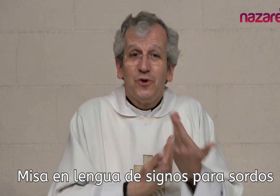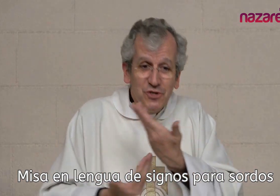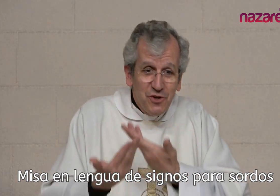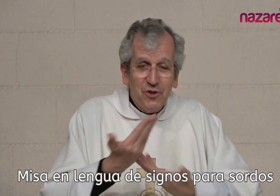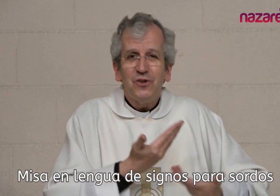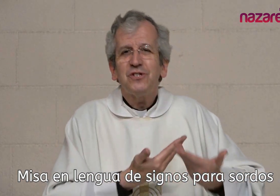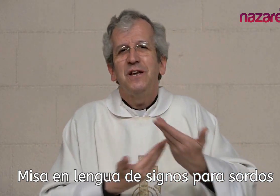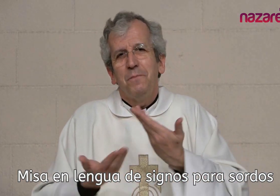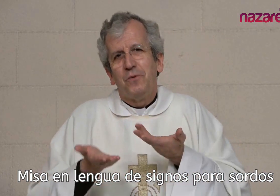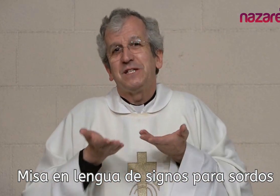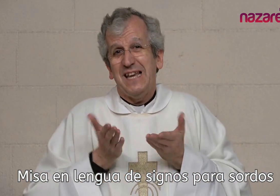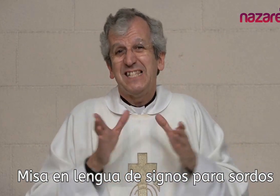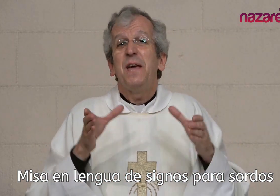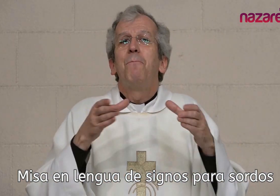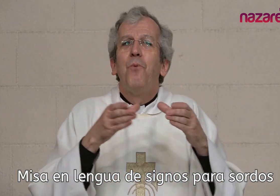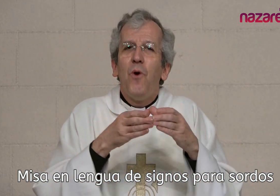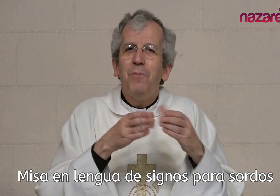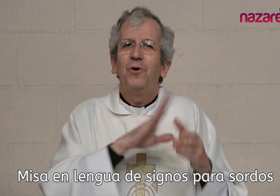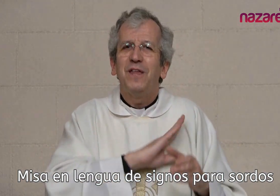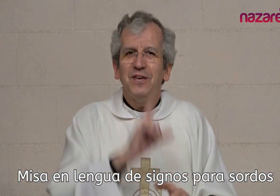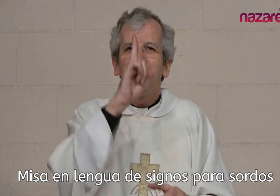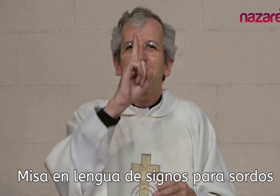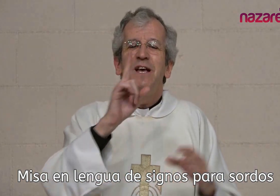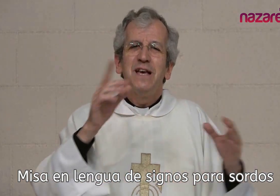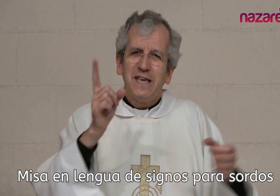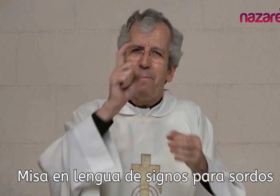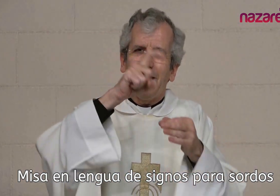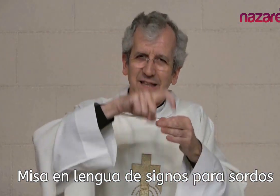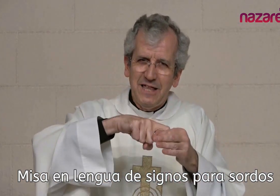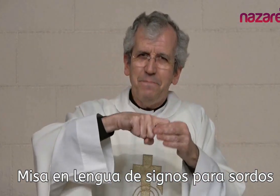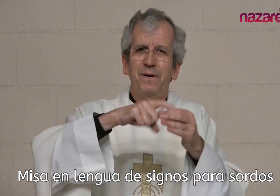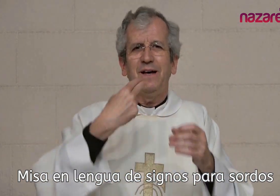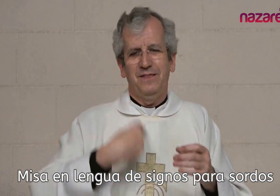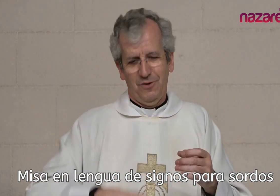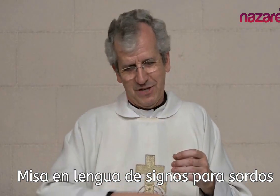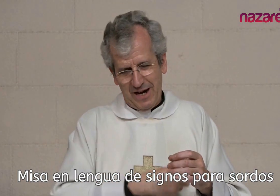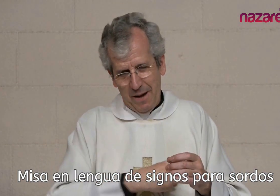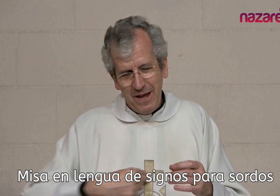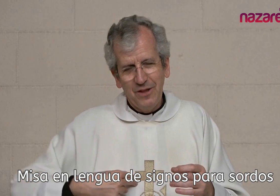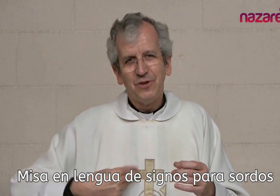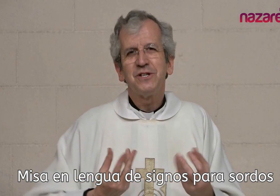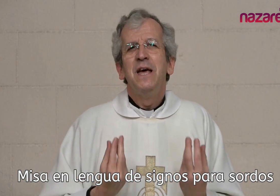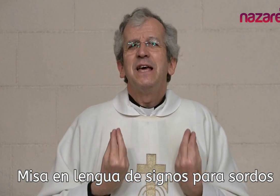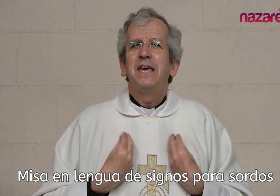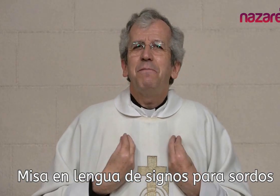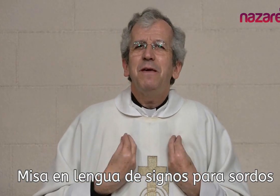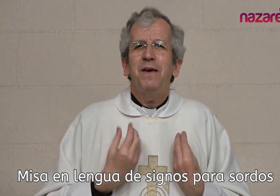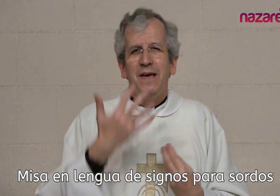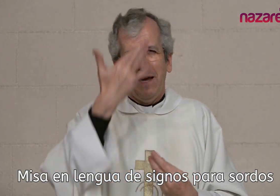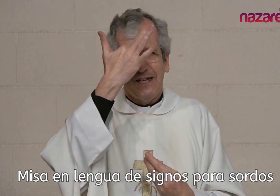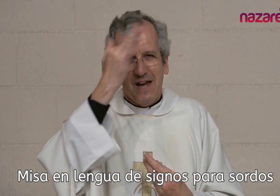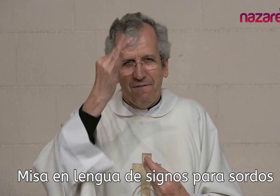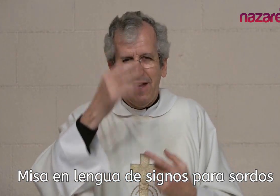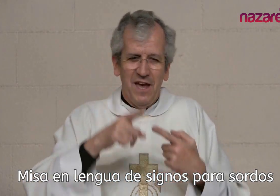unos y otros, pues ese pueblo de Dios que participa de los sacramentos, que vive esa